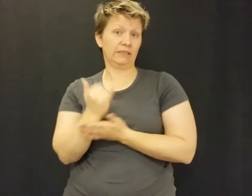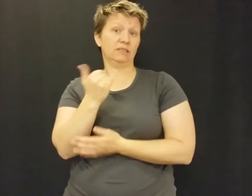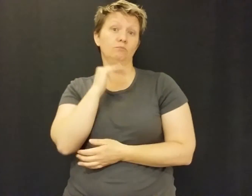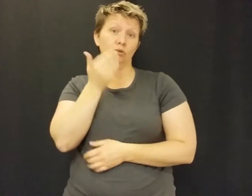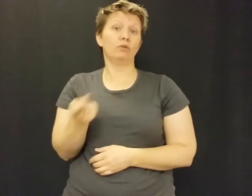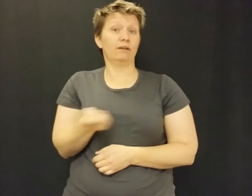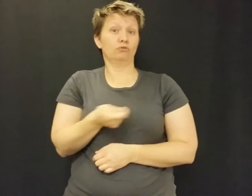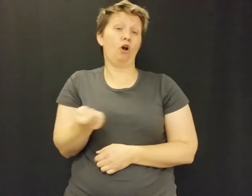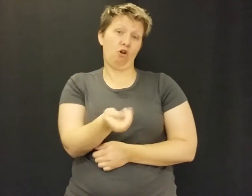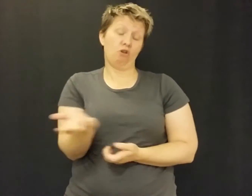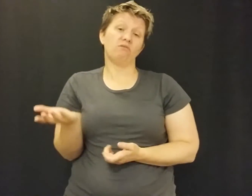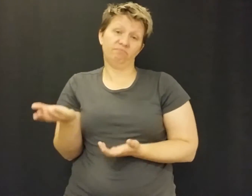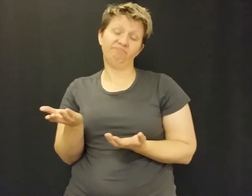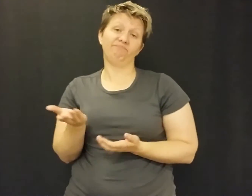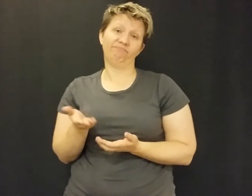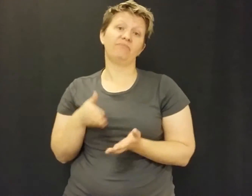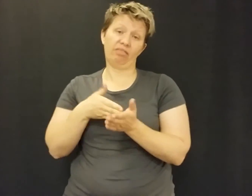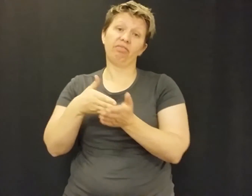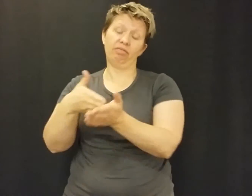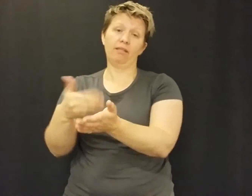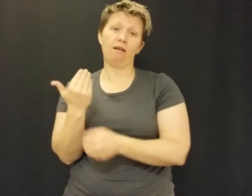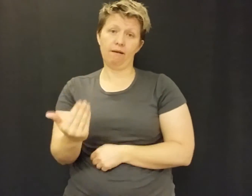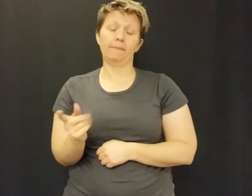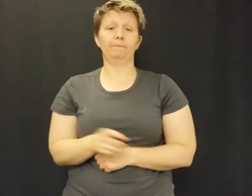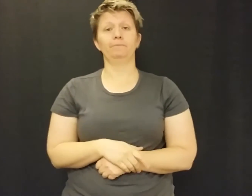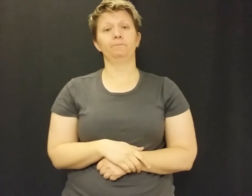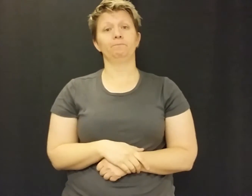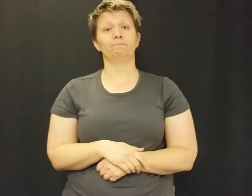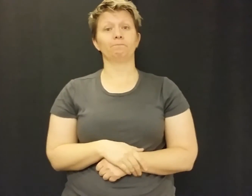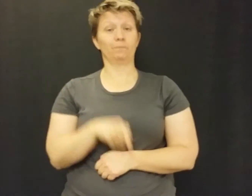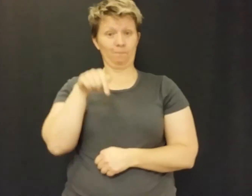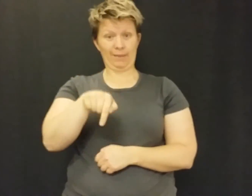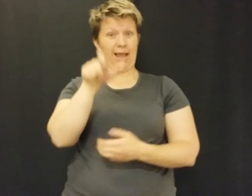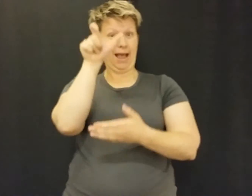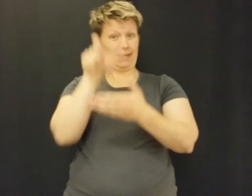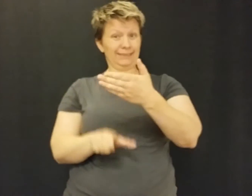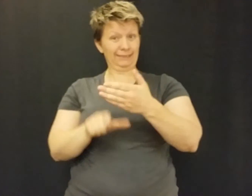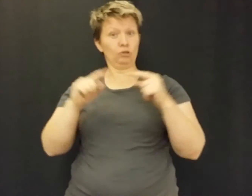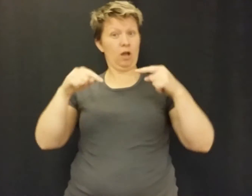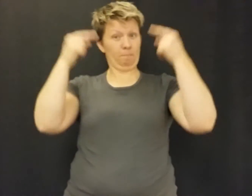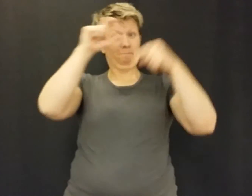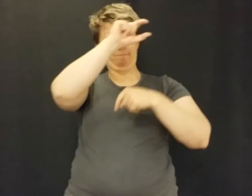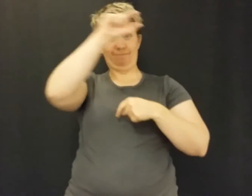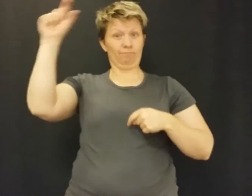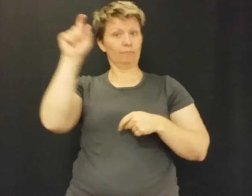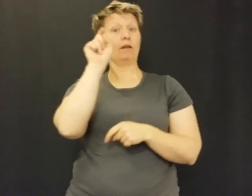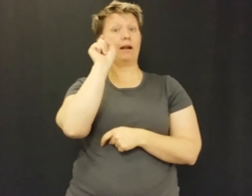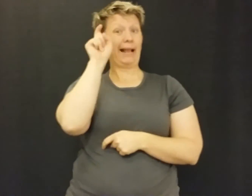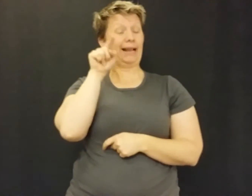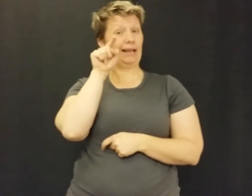Klik på overskriften. Vi linker videre til Tidens Tegns egen hjemmeside, hvor man kan gense indslaget.